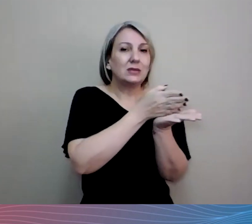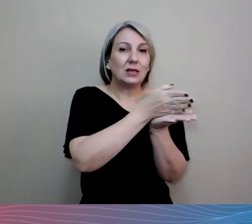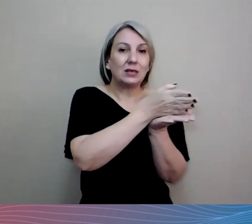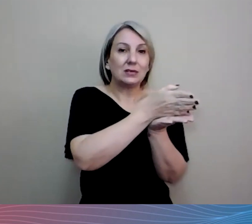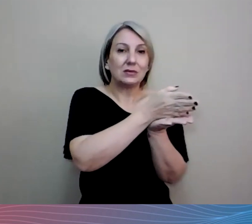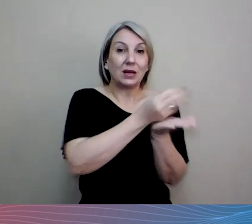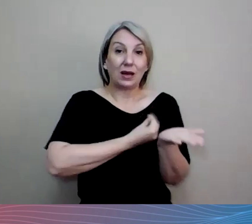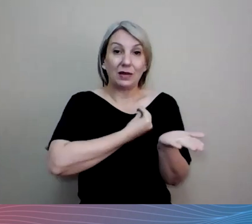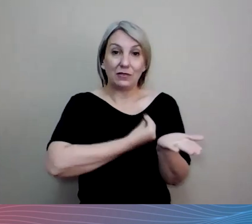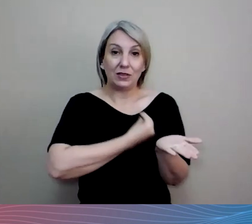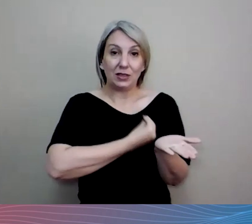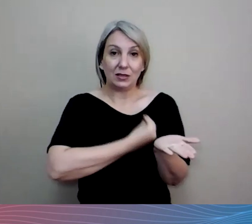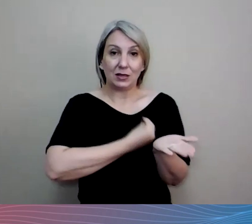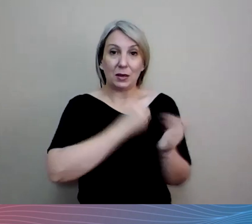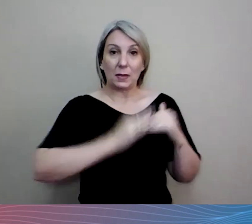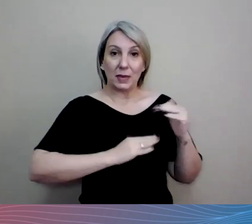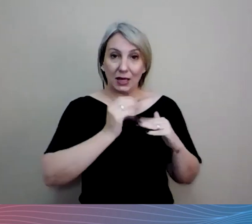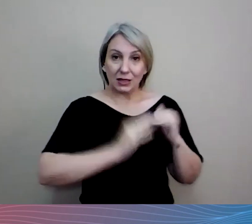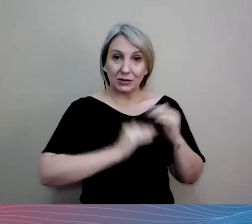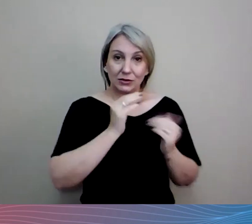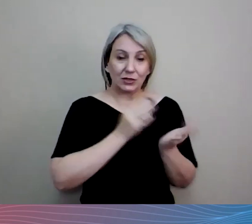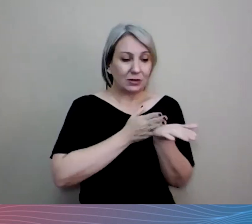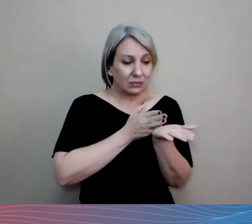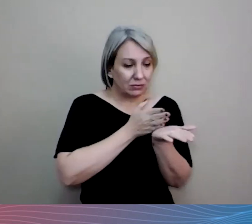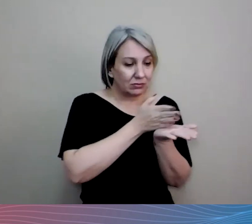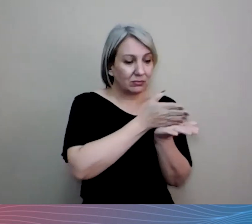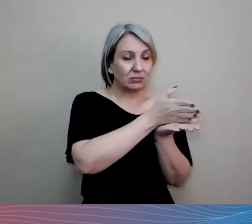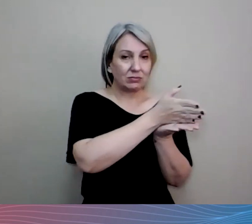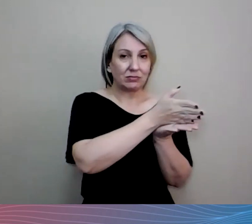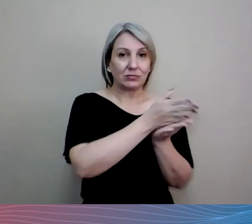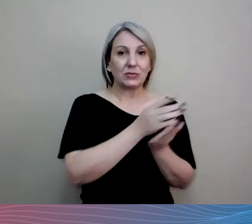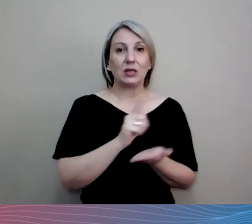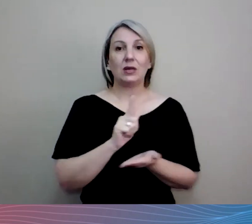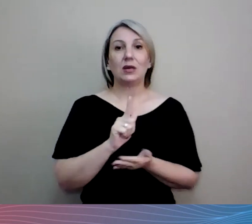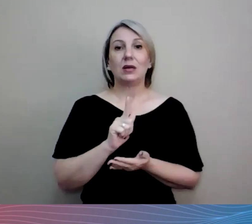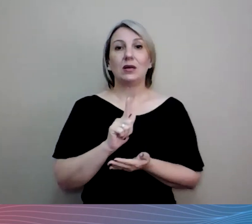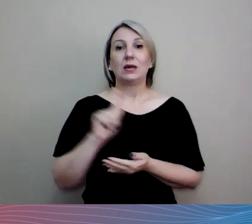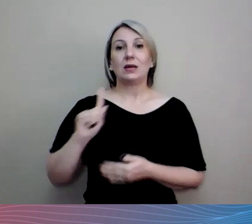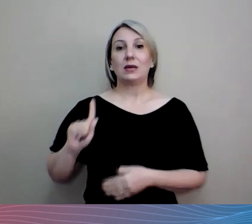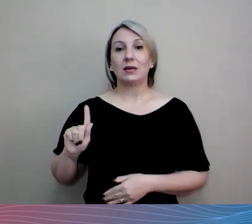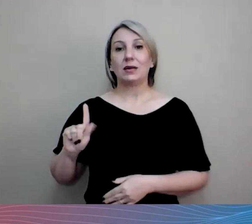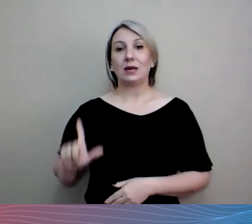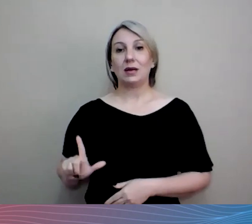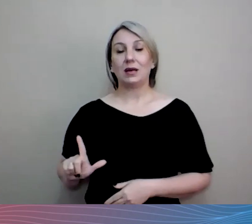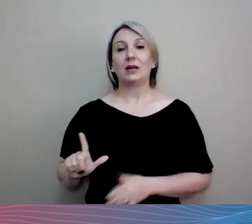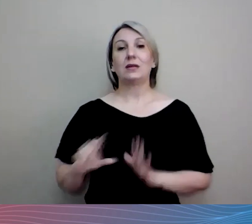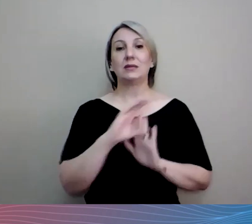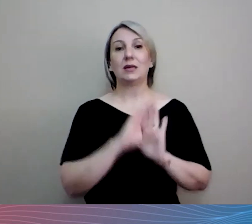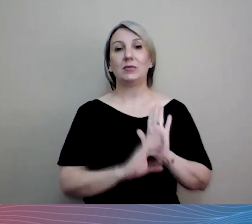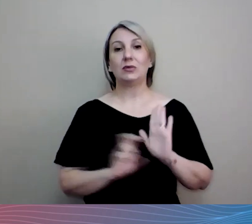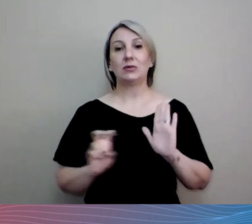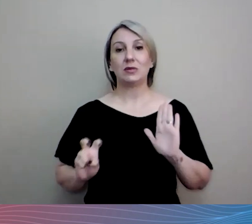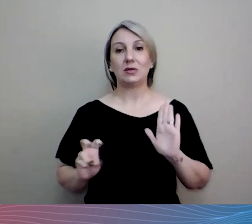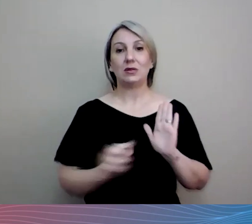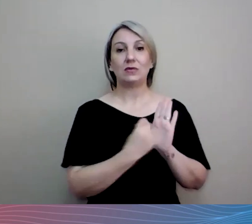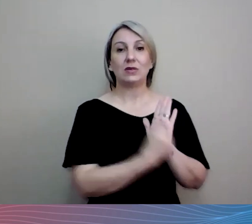lembram de Gálatas 5, versículo 16, tá? Eu vou entrar daqui a pouco sobre isso.